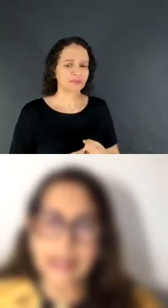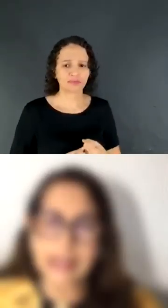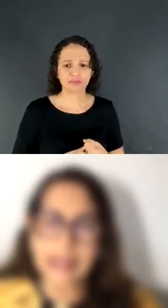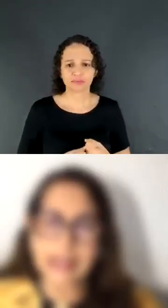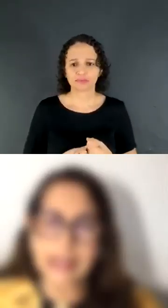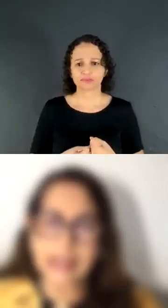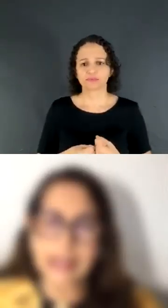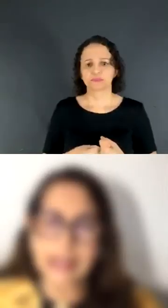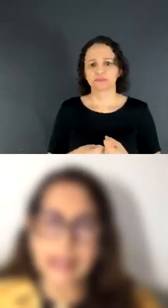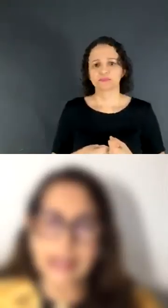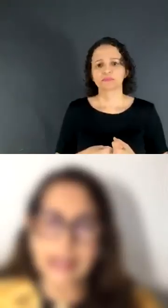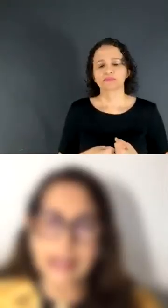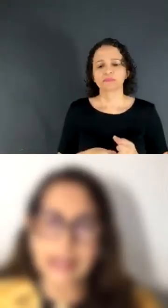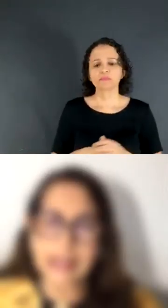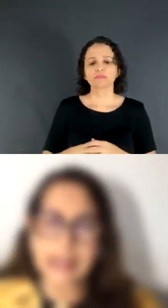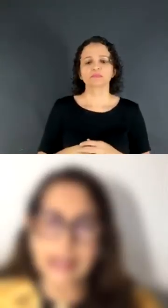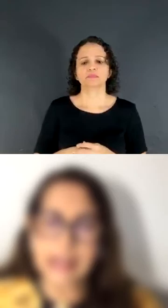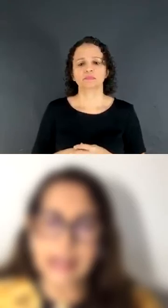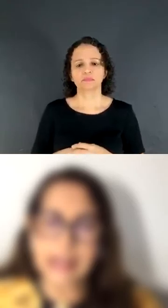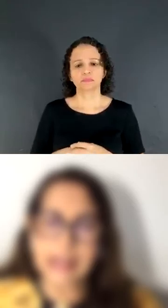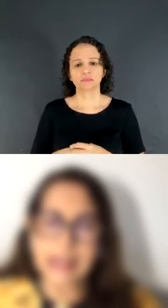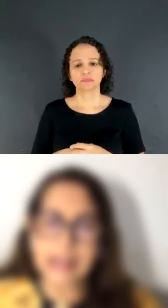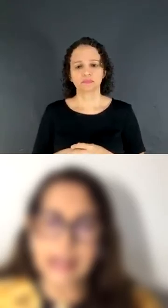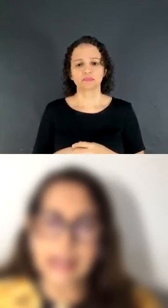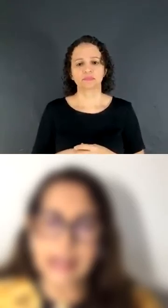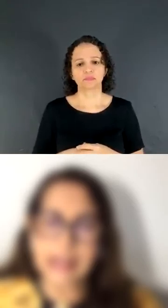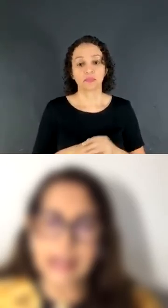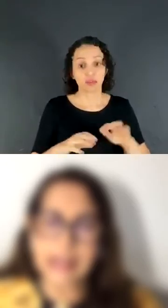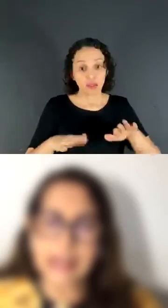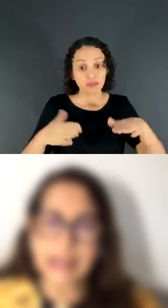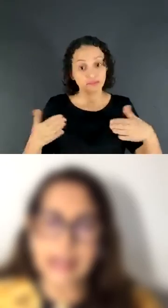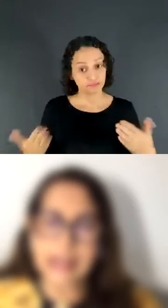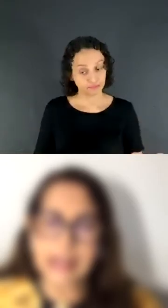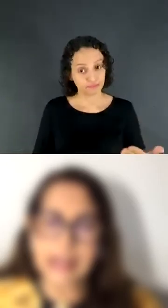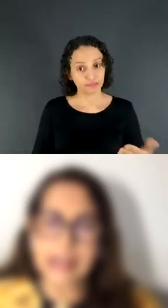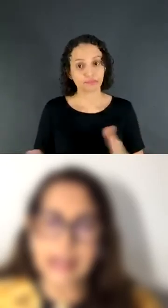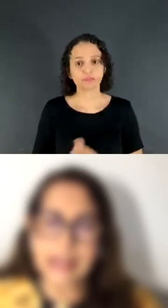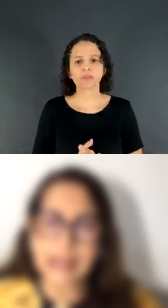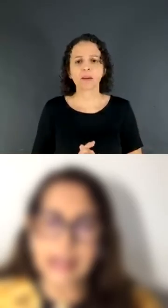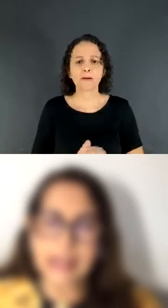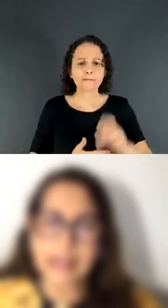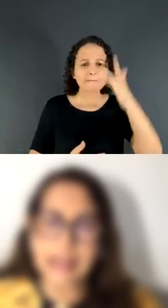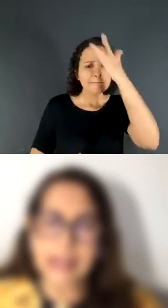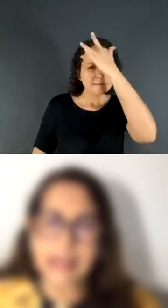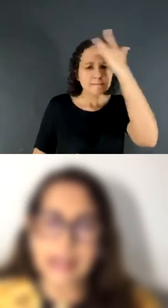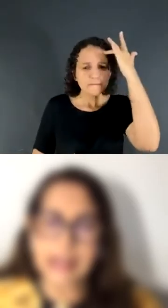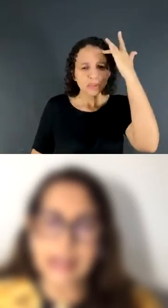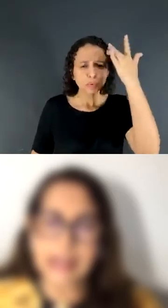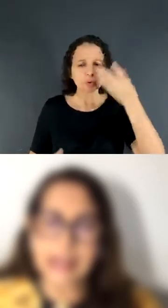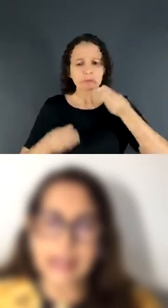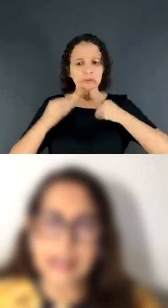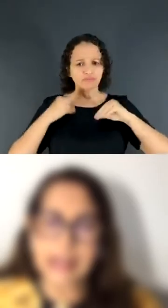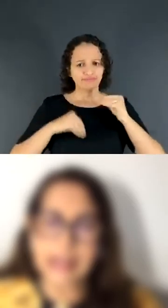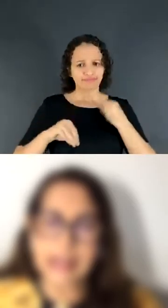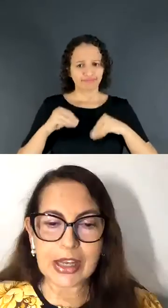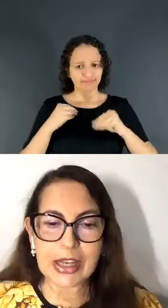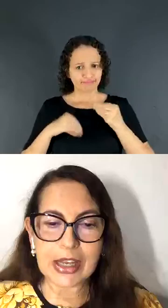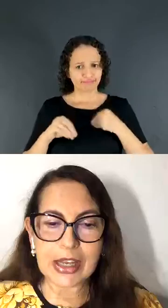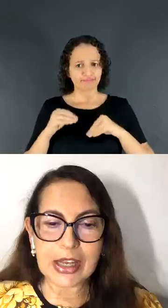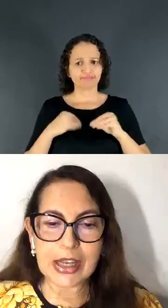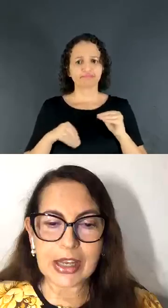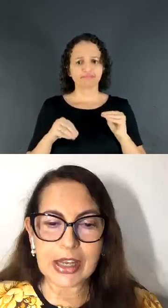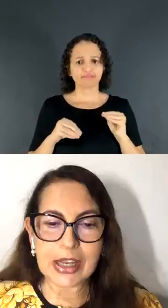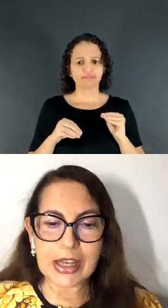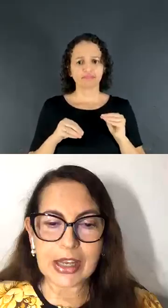né? Então, gente, as pessoas com depressão, a gente sabe, né, que os sintomas